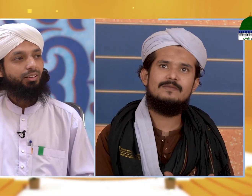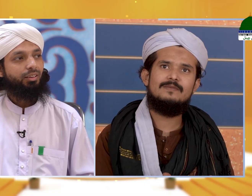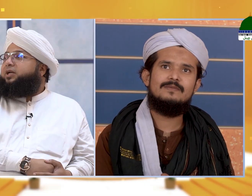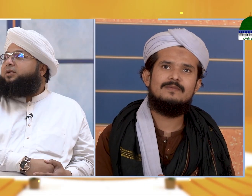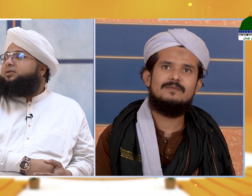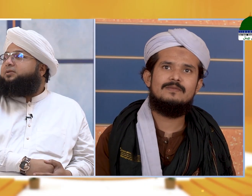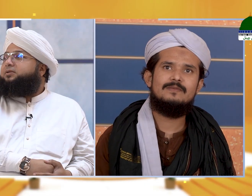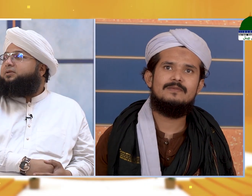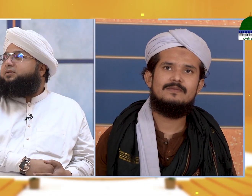عمل، عمل،